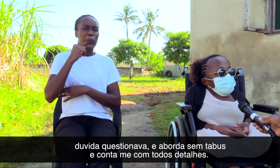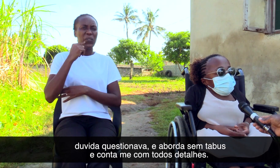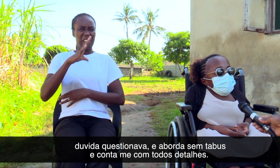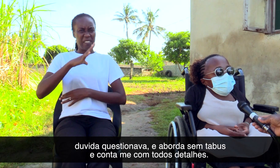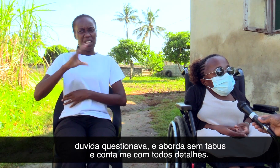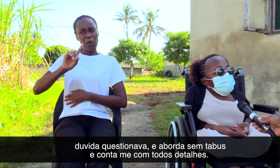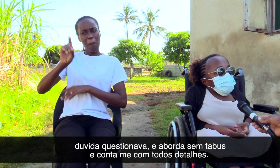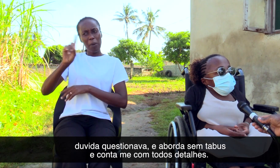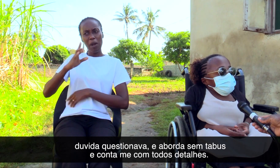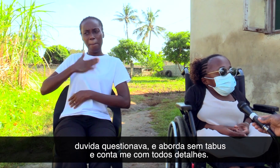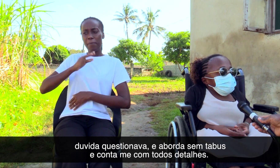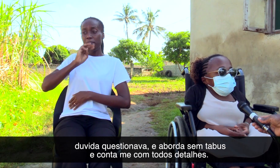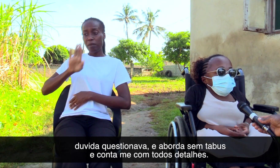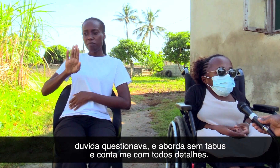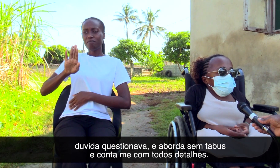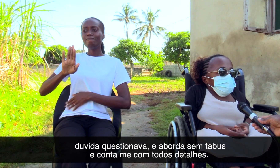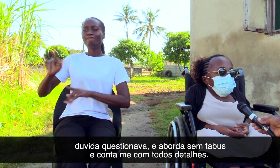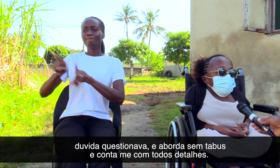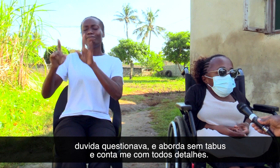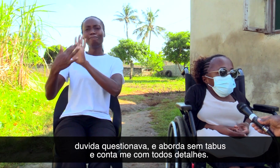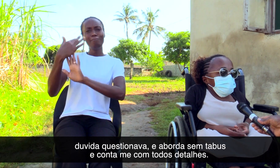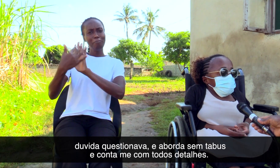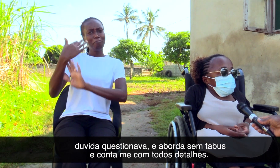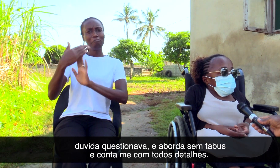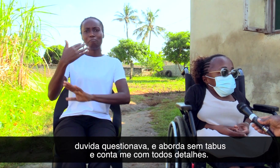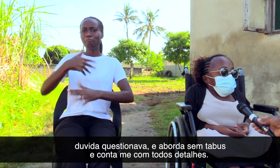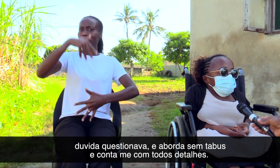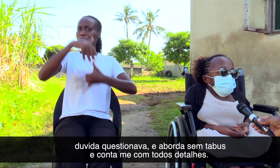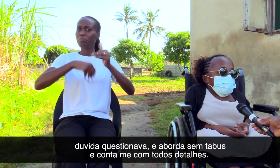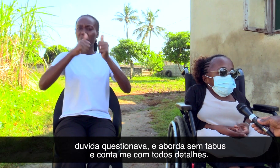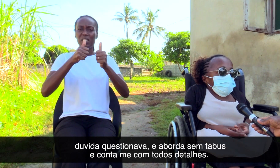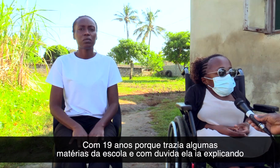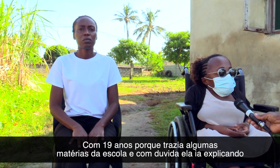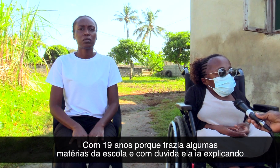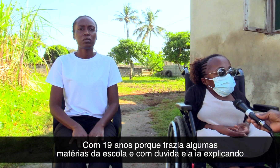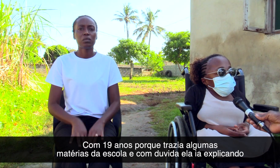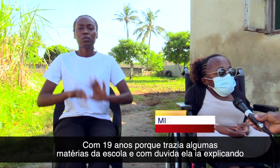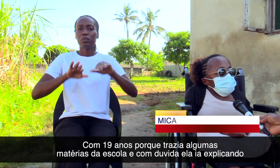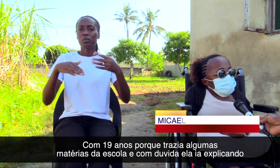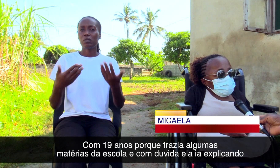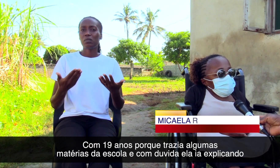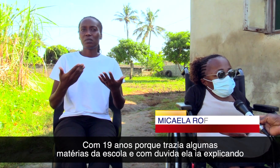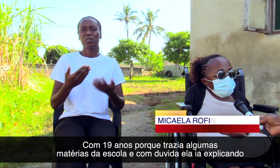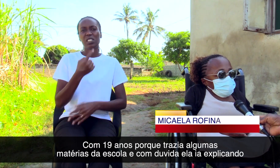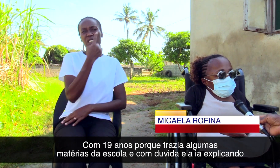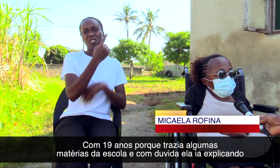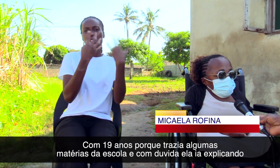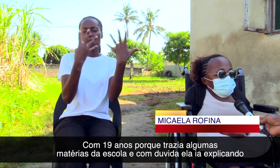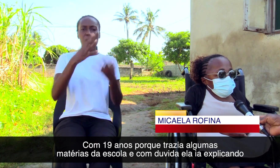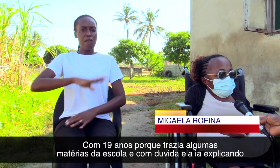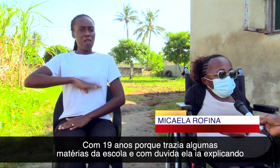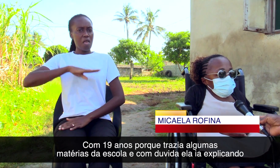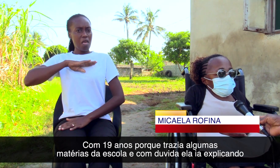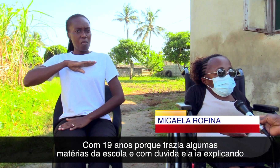questionava. Ela abordava sem tabu, explicava-me com todos os detalhes. Com 19 anos, posso